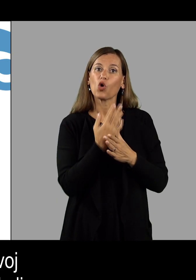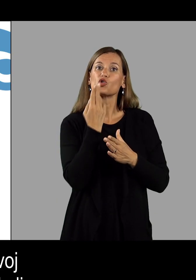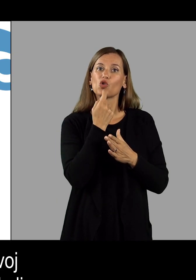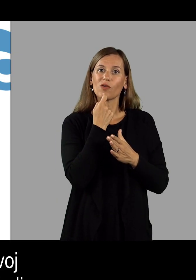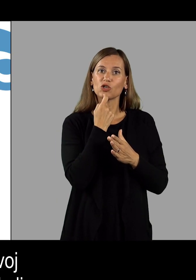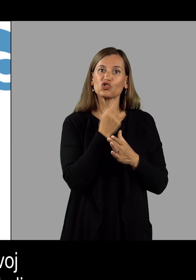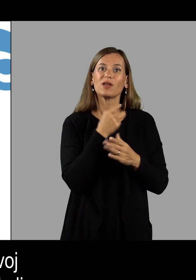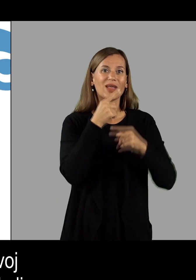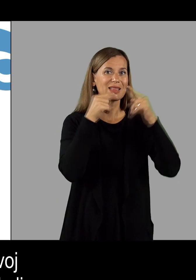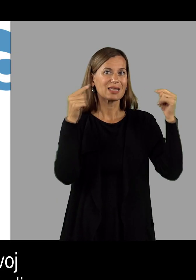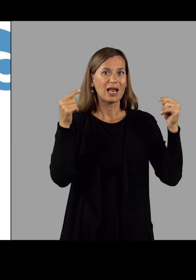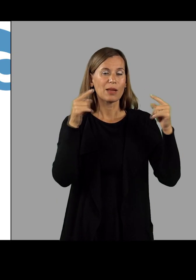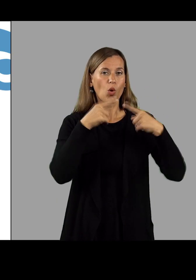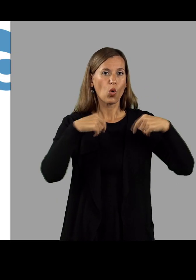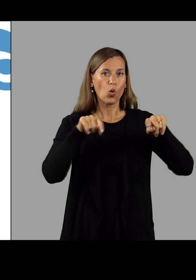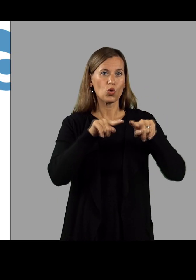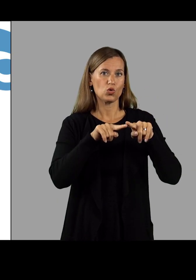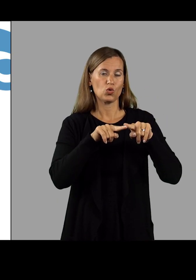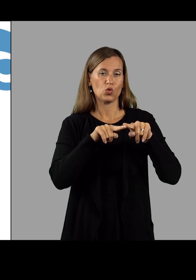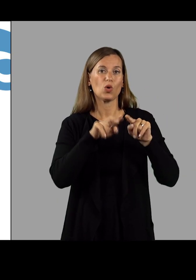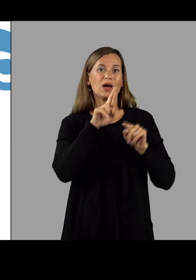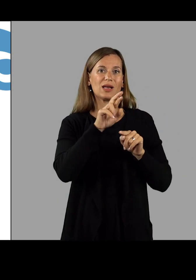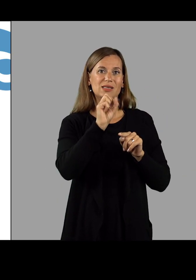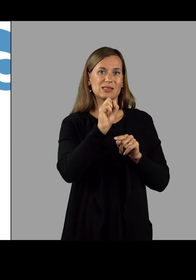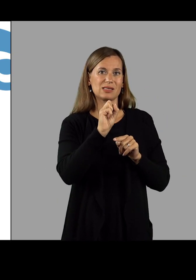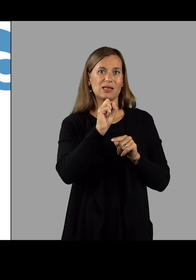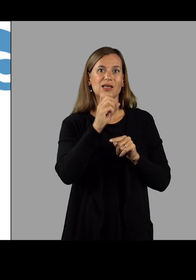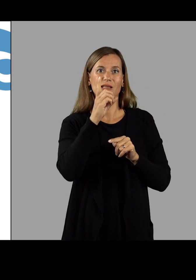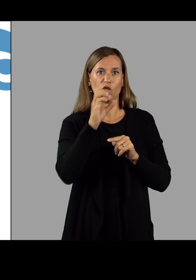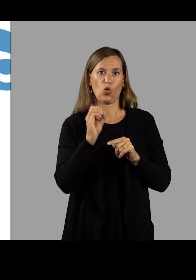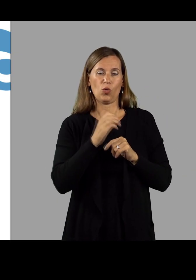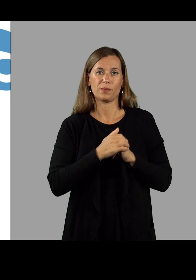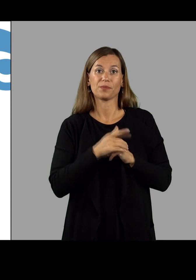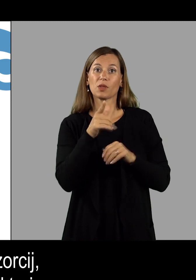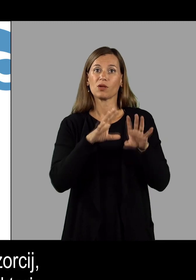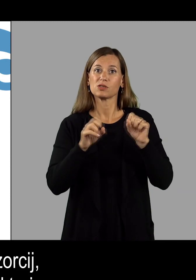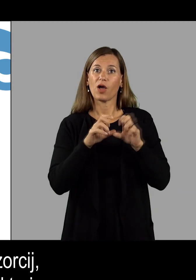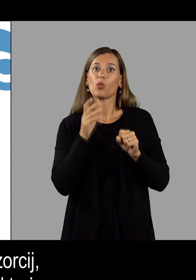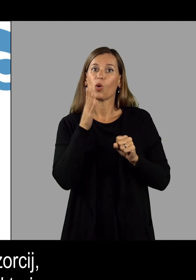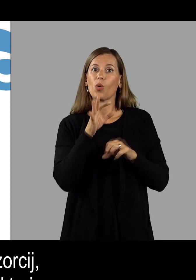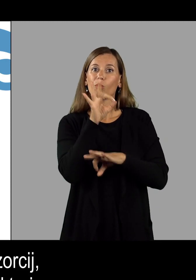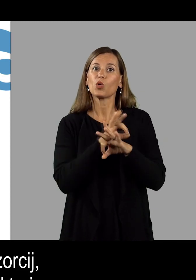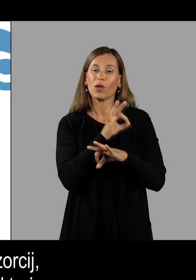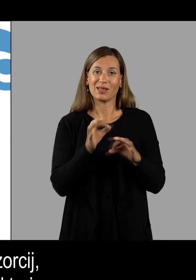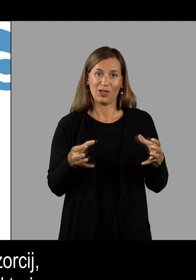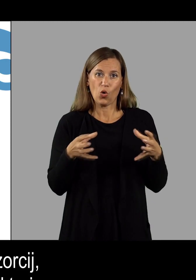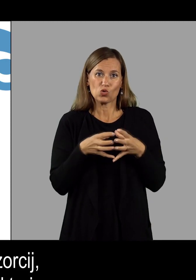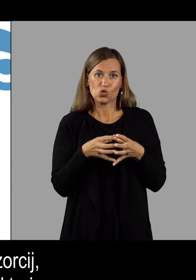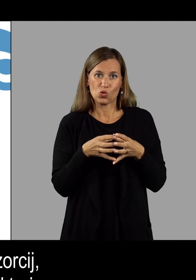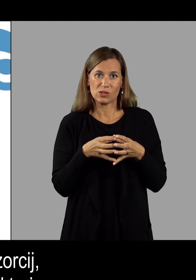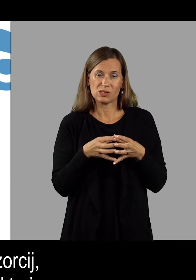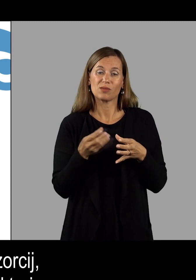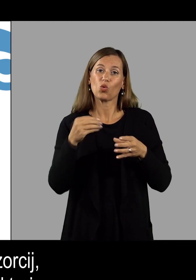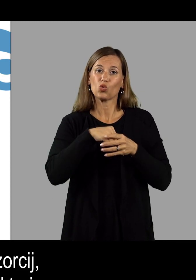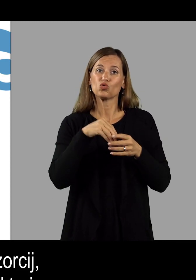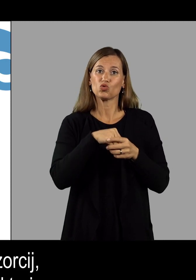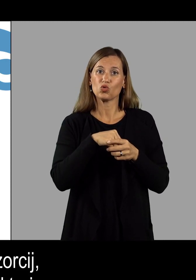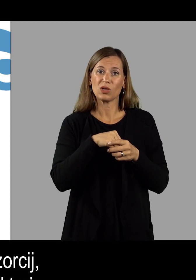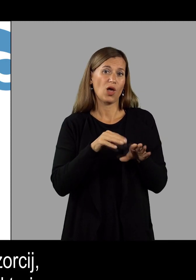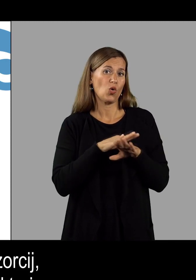in licenca Apache za jezikovne tehnologije. Javni razpis se je zaključil februarja